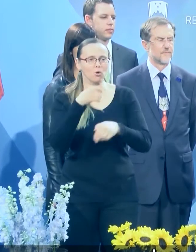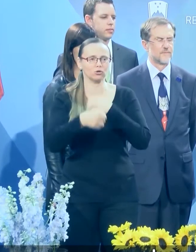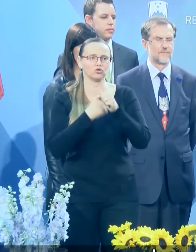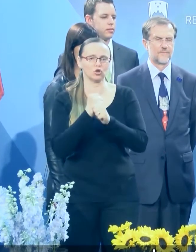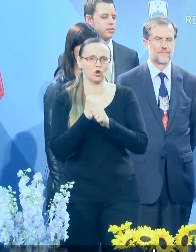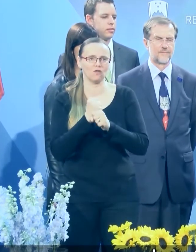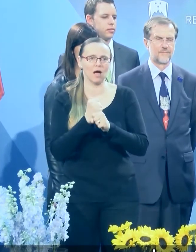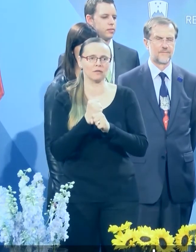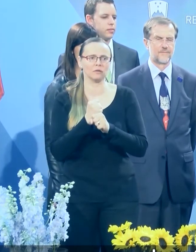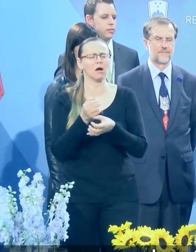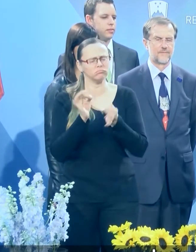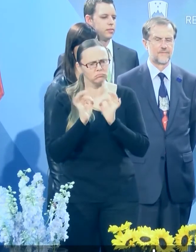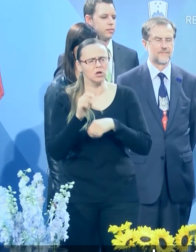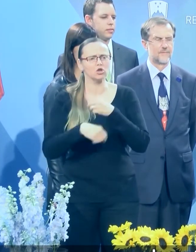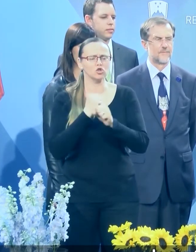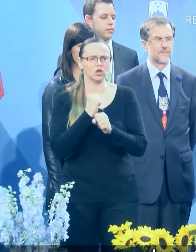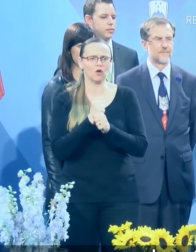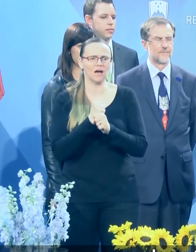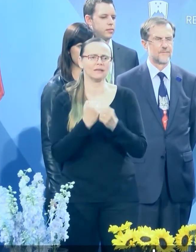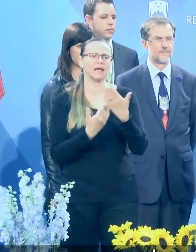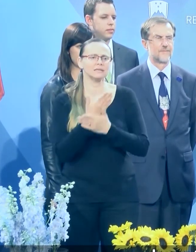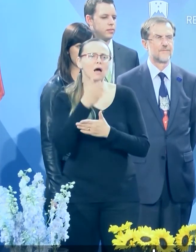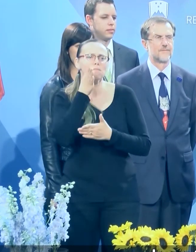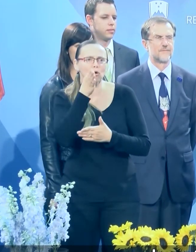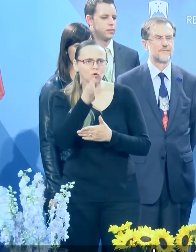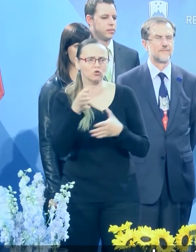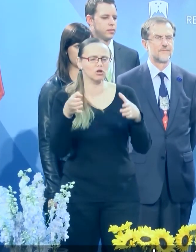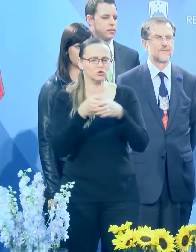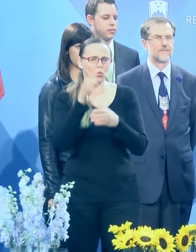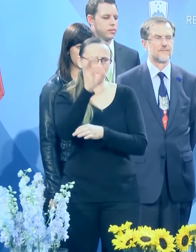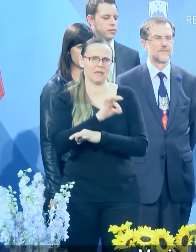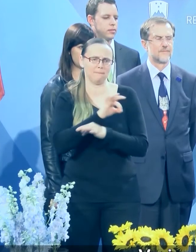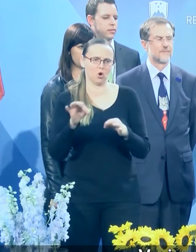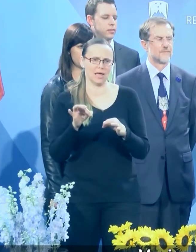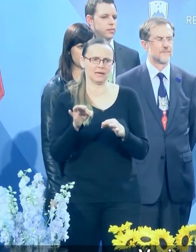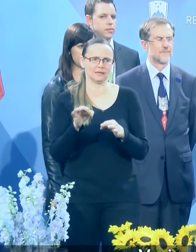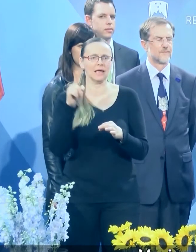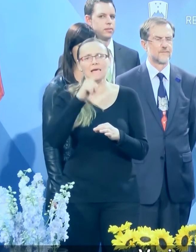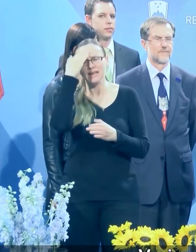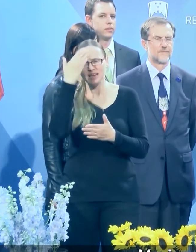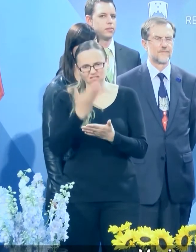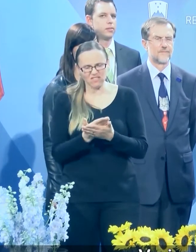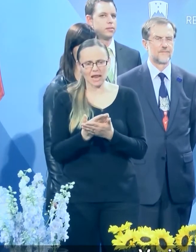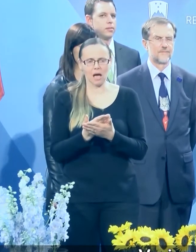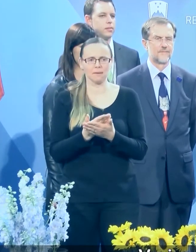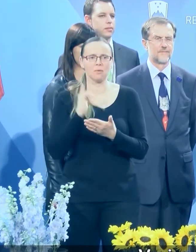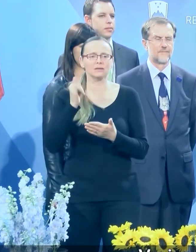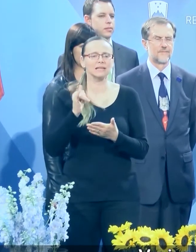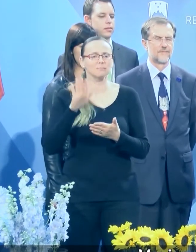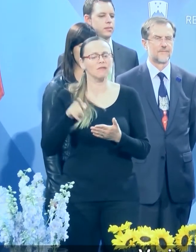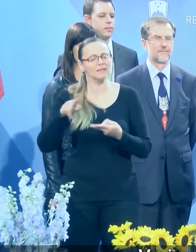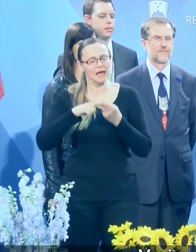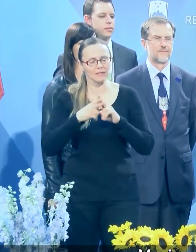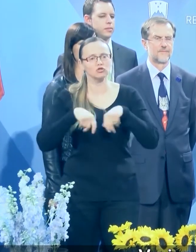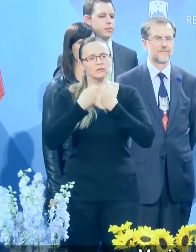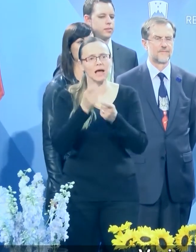sodelovanja, konstruktivnega sodelovanja za bodoče skupne projekte in verjamemo, da smo na ta način tudi